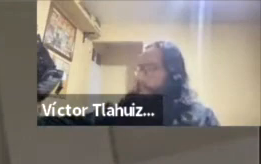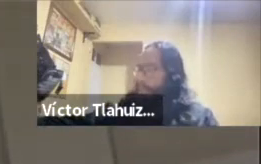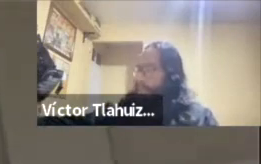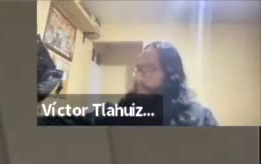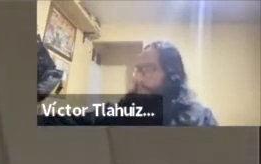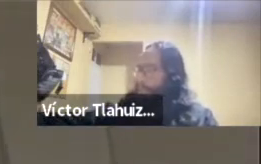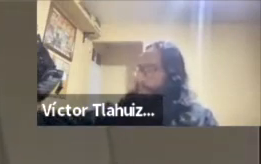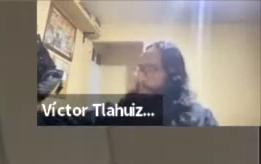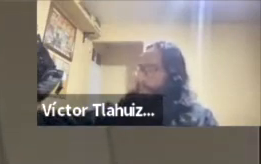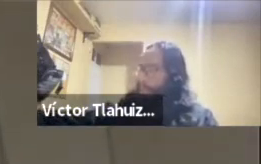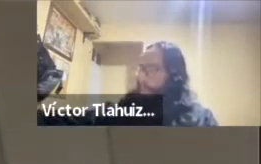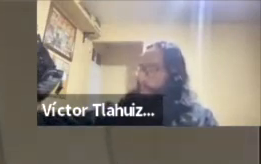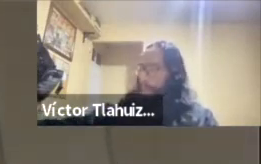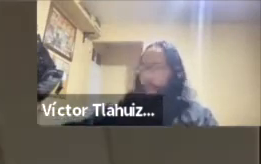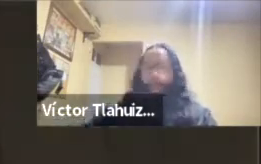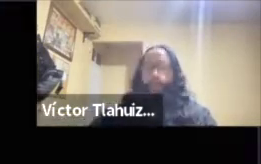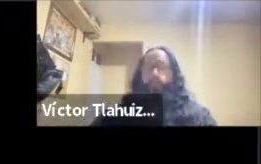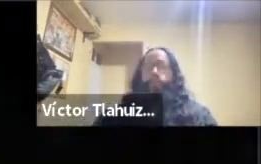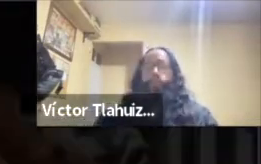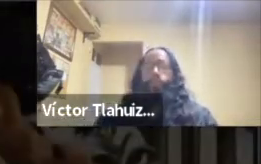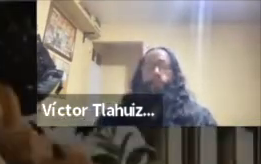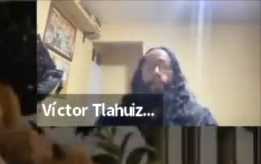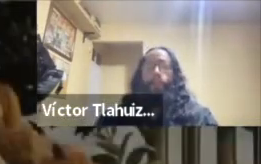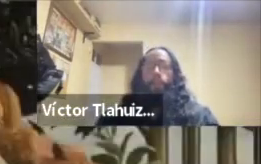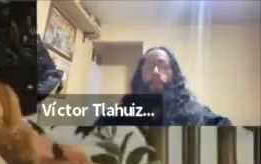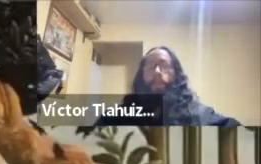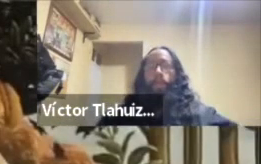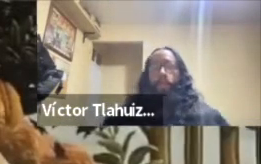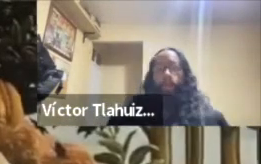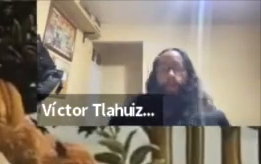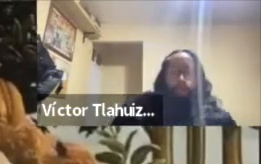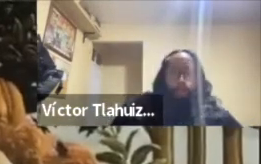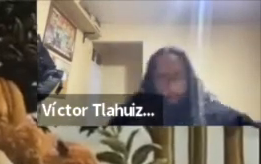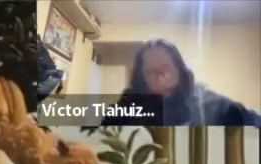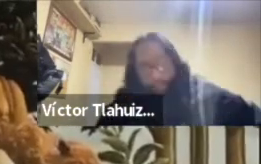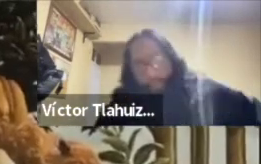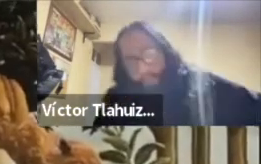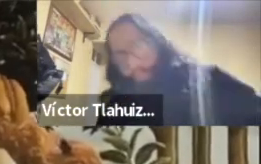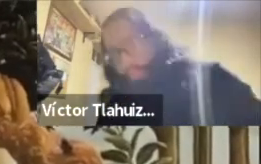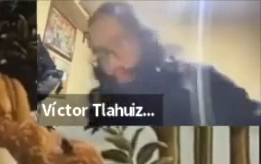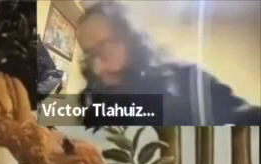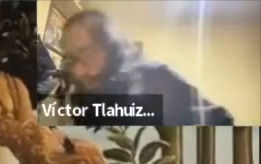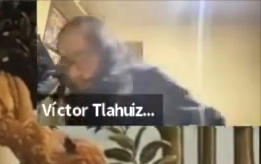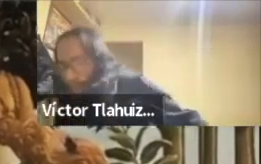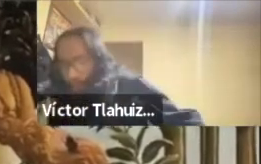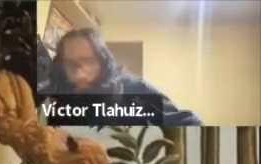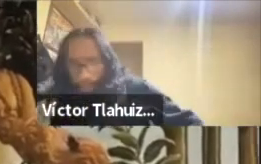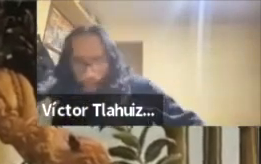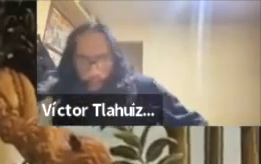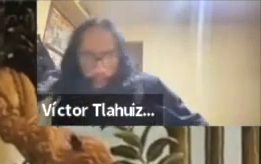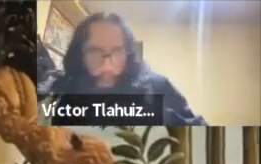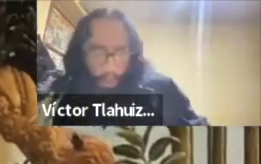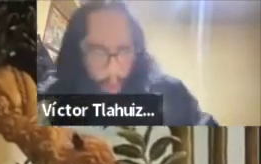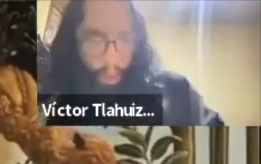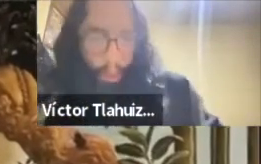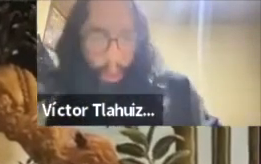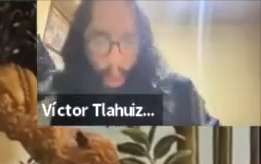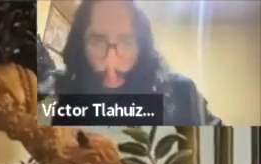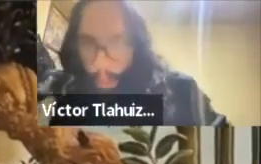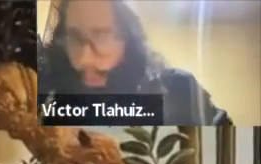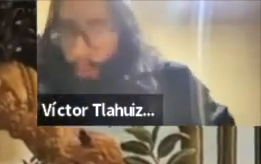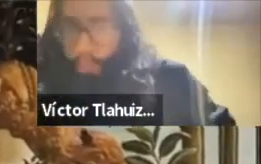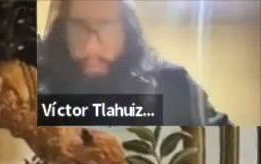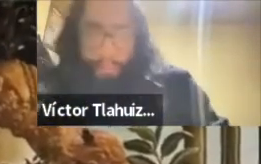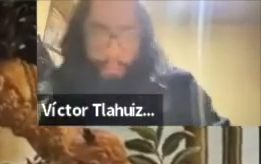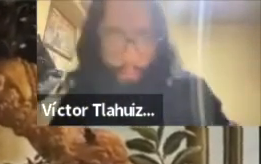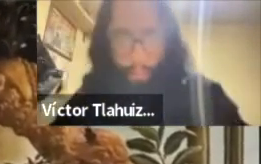occidental, la escultura y la pintura. Por medio de estas, se transmite un canon